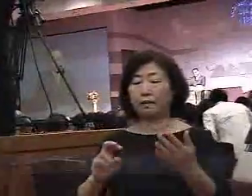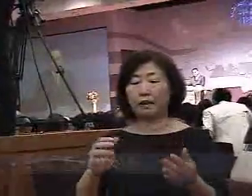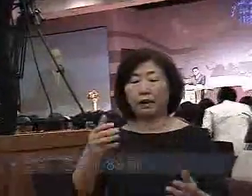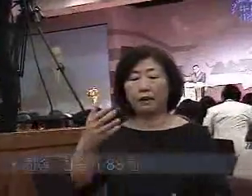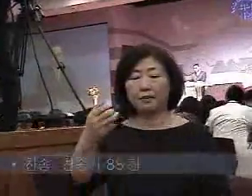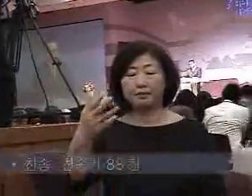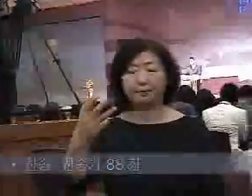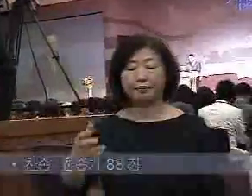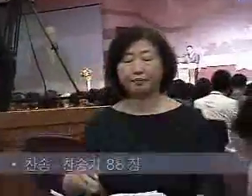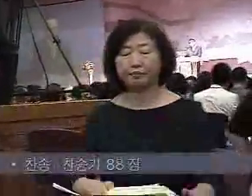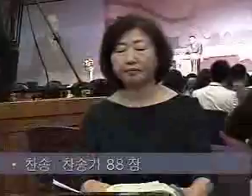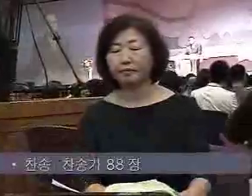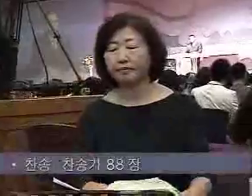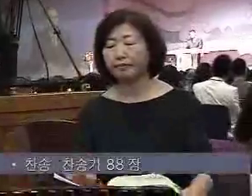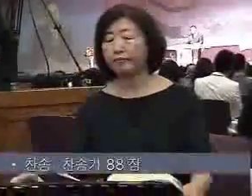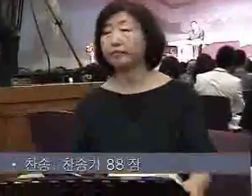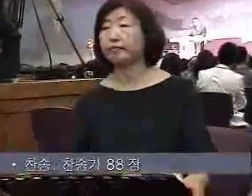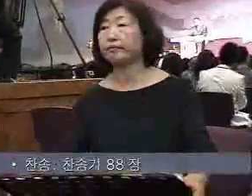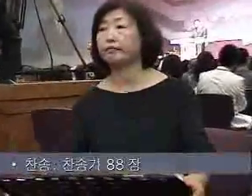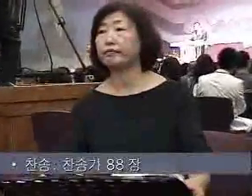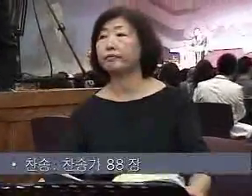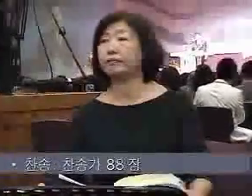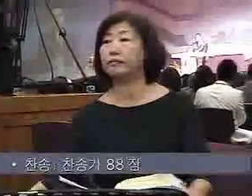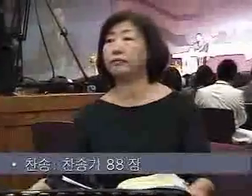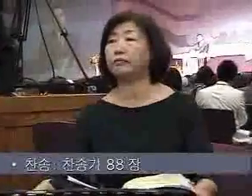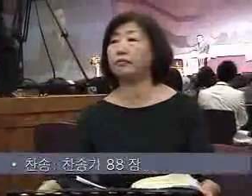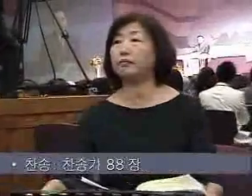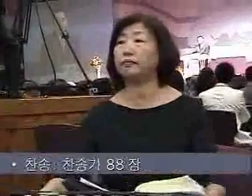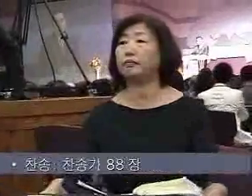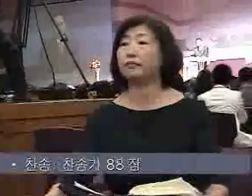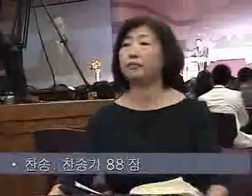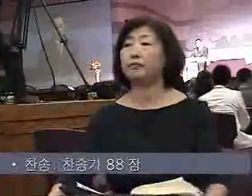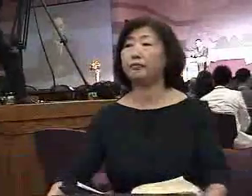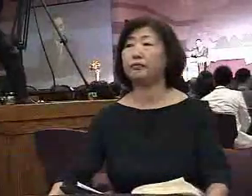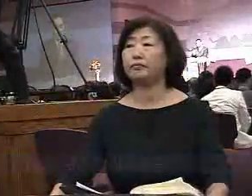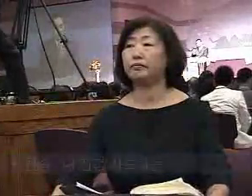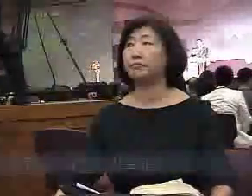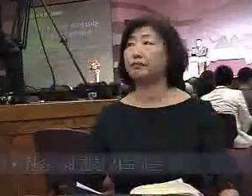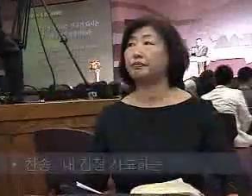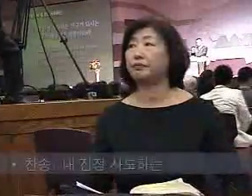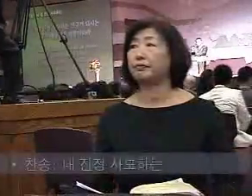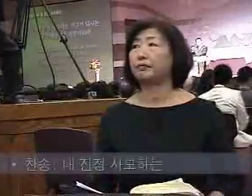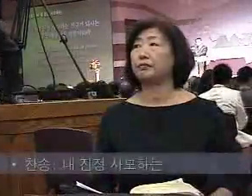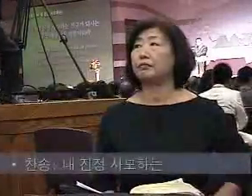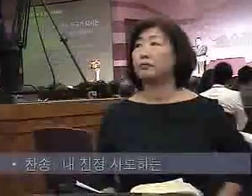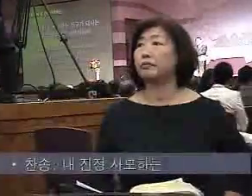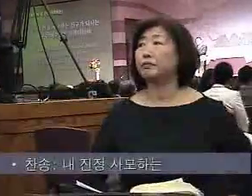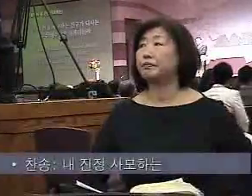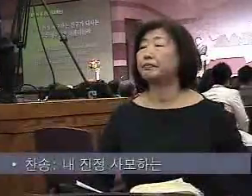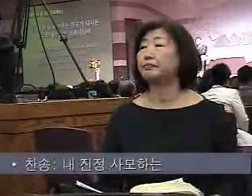대장, 내 진정 사모하는 친구가 되시는 함께 찬송드리겠습니다.